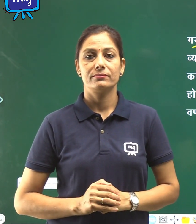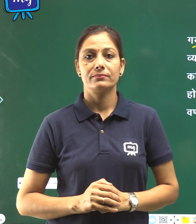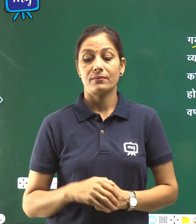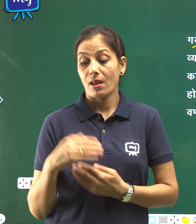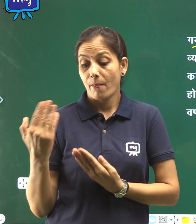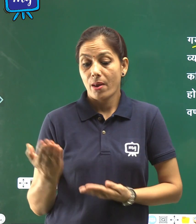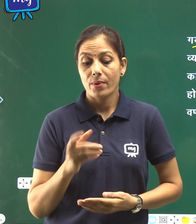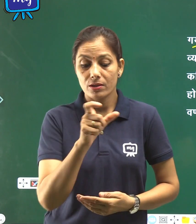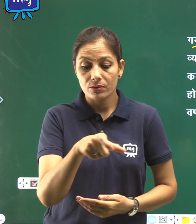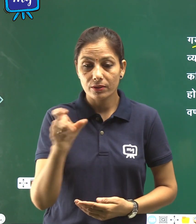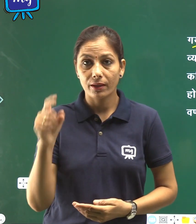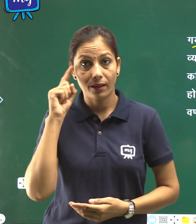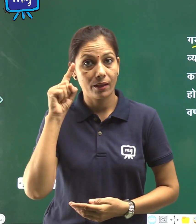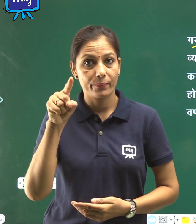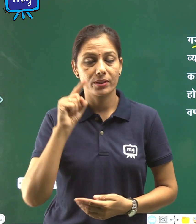मेहमान के प्रति